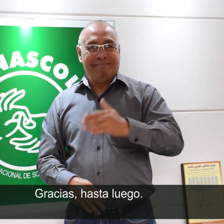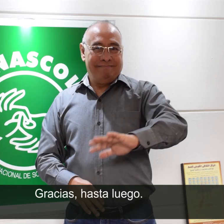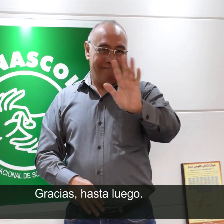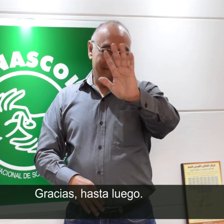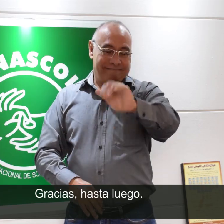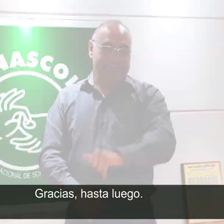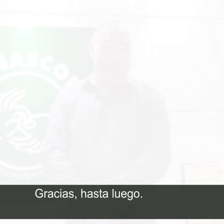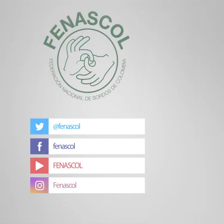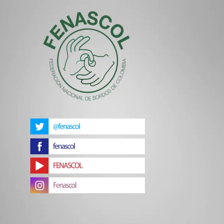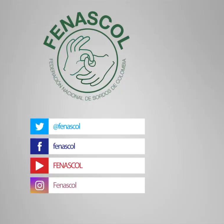luego.